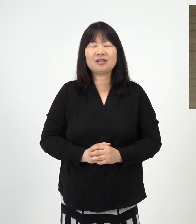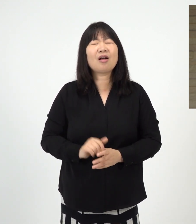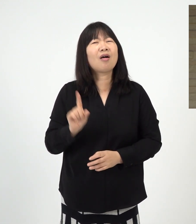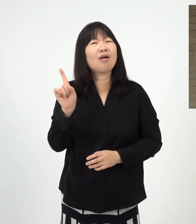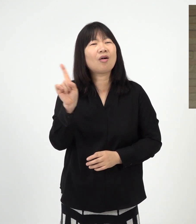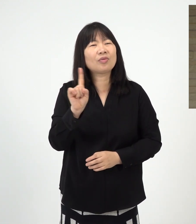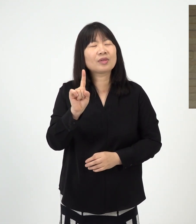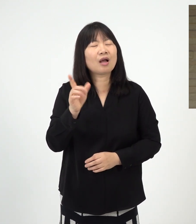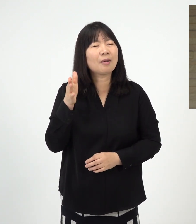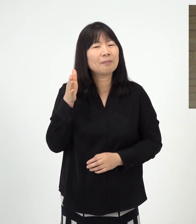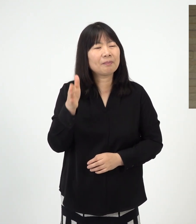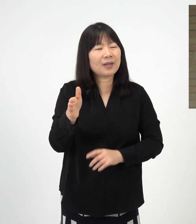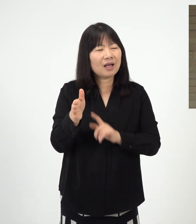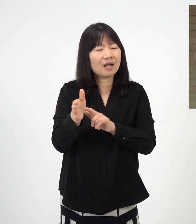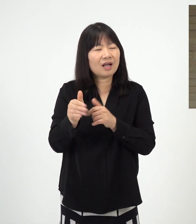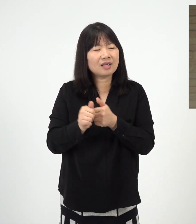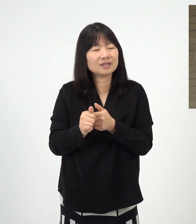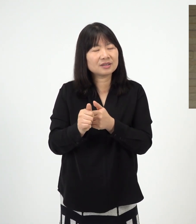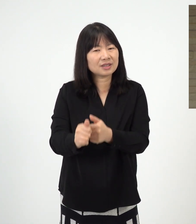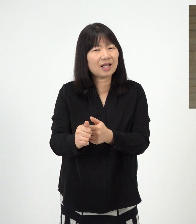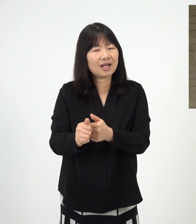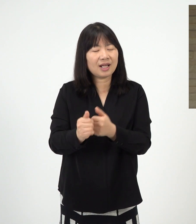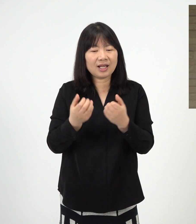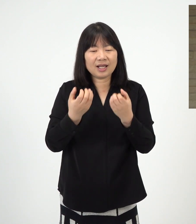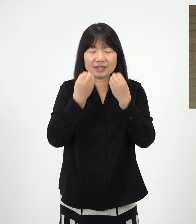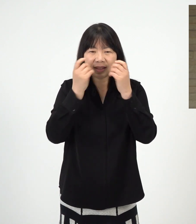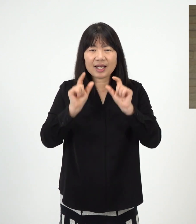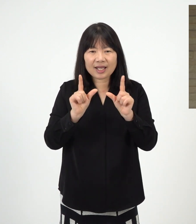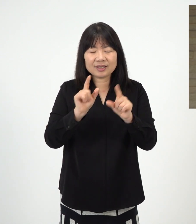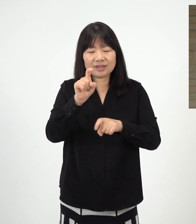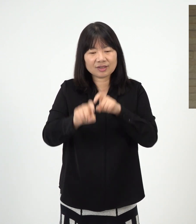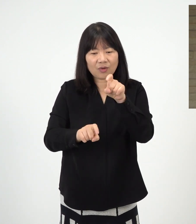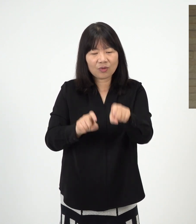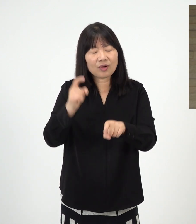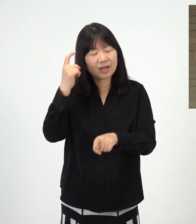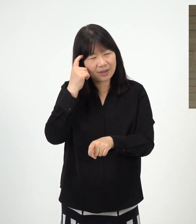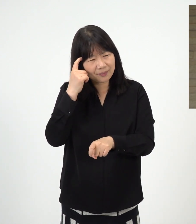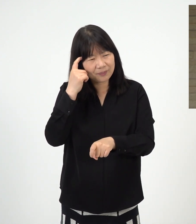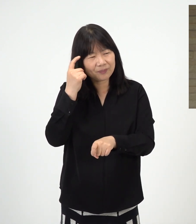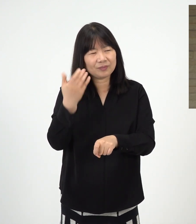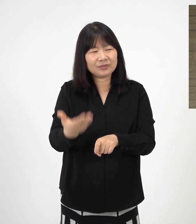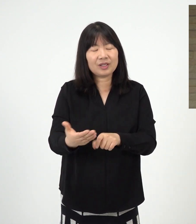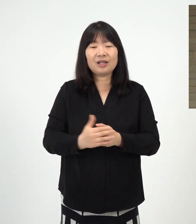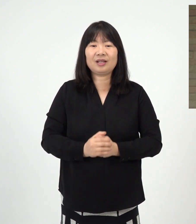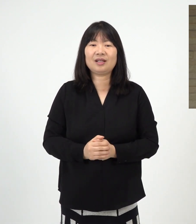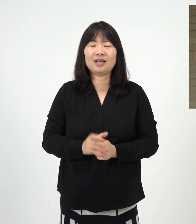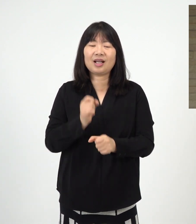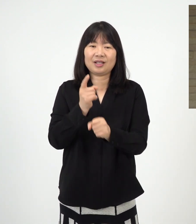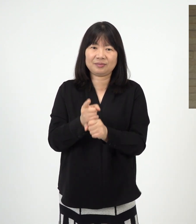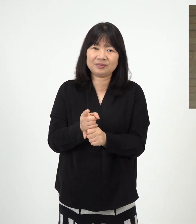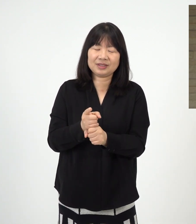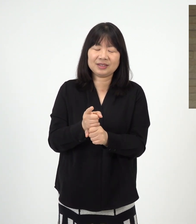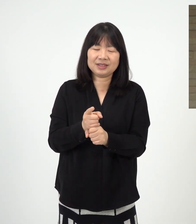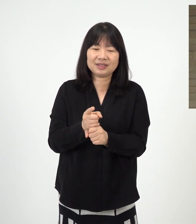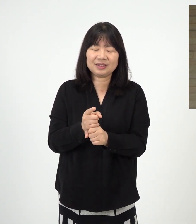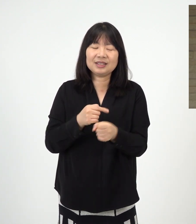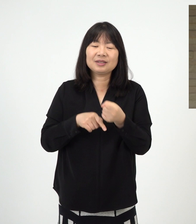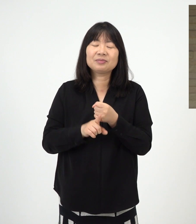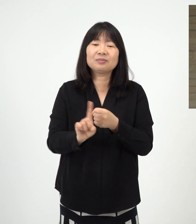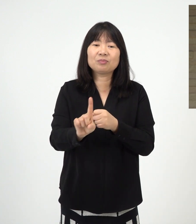어떤 방향을 따라 이 새해를 걸어갈 것인가. 근데 이미 그